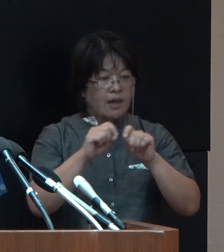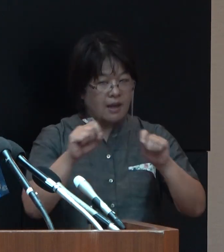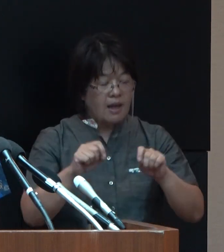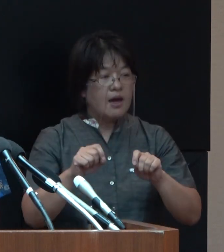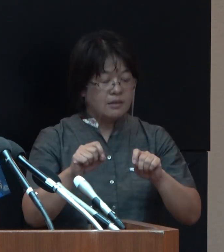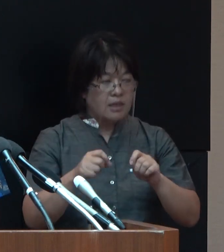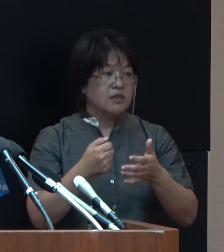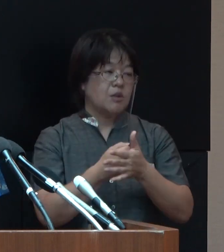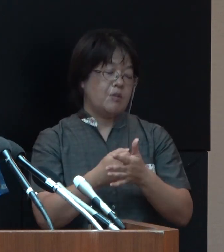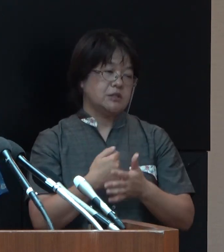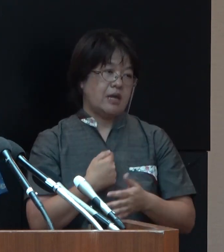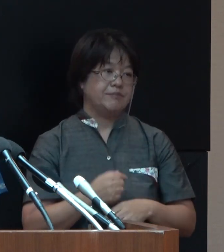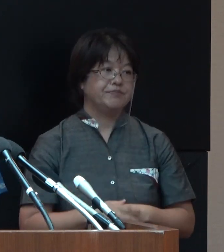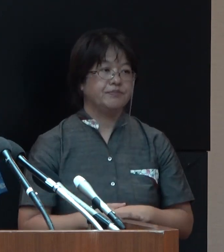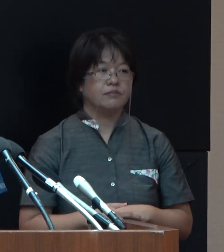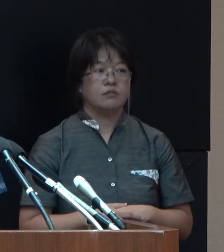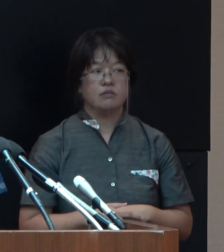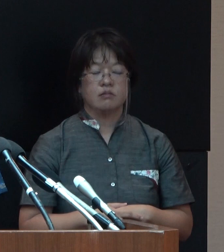せていただきました。